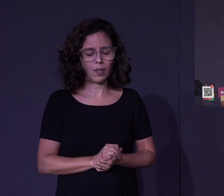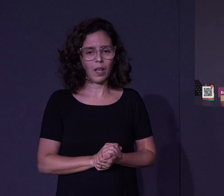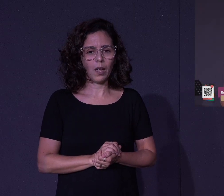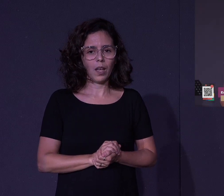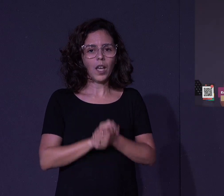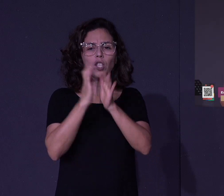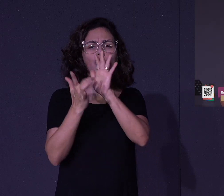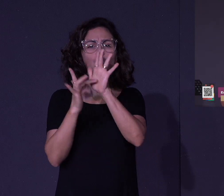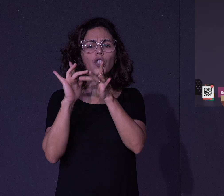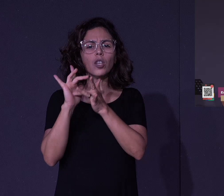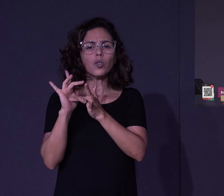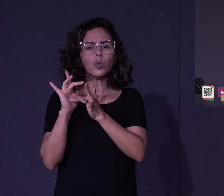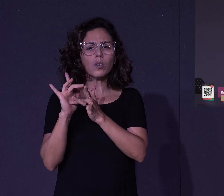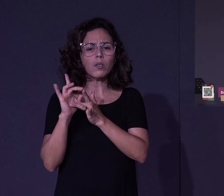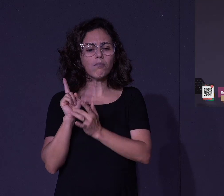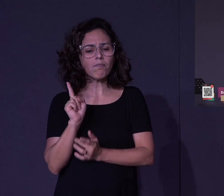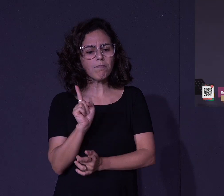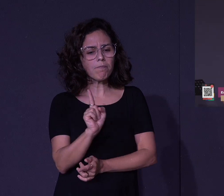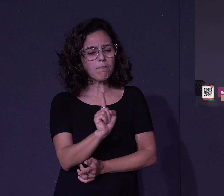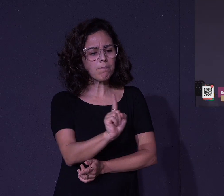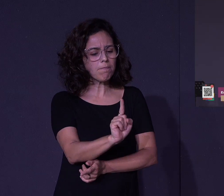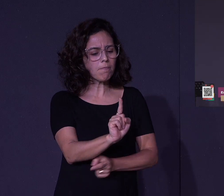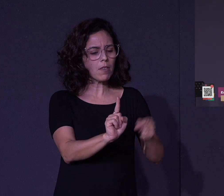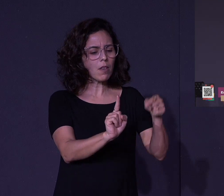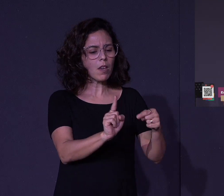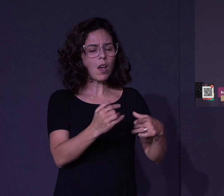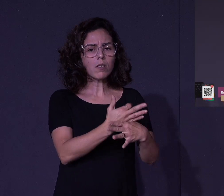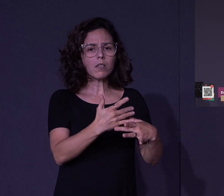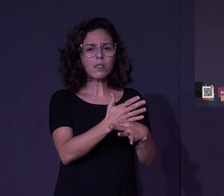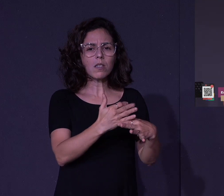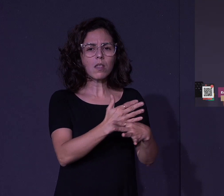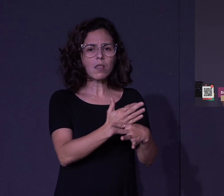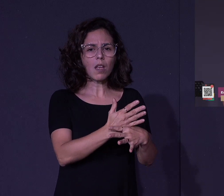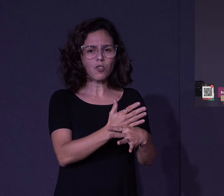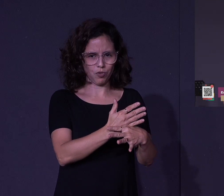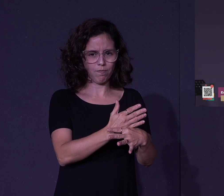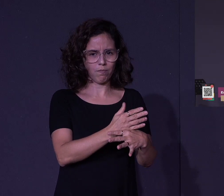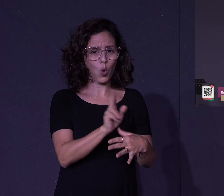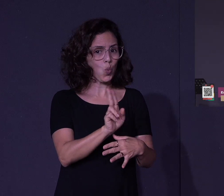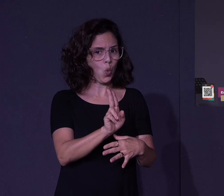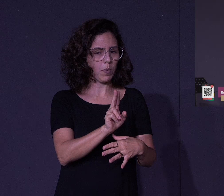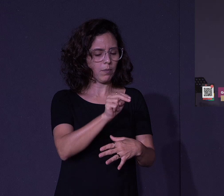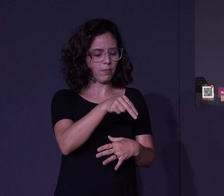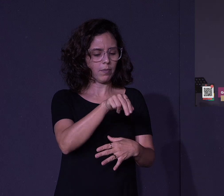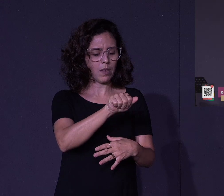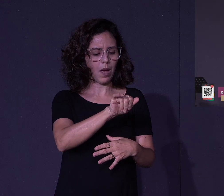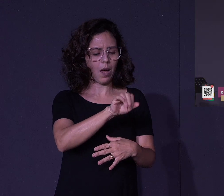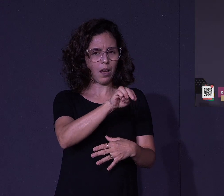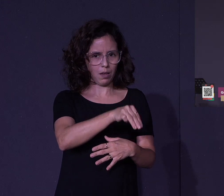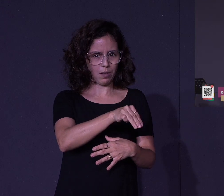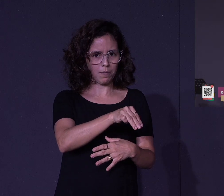a uma cidade chamada Naim, e com ele iam os seus discípulos e uma grande multidão. Ao